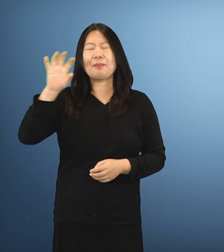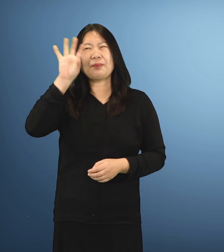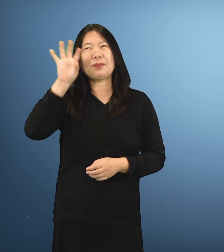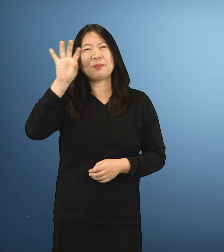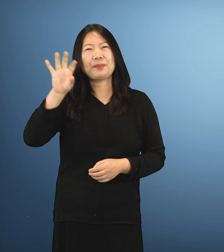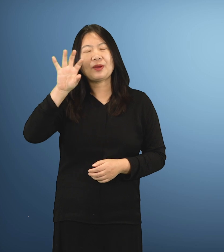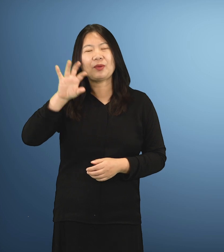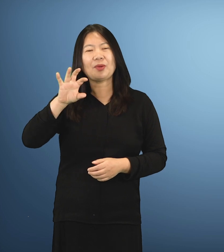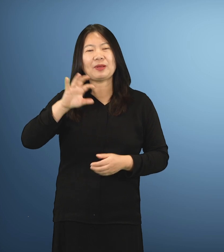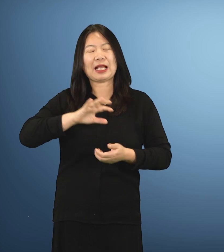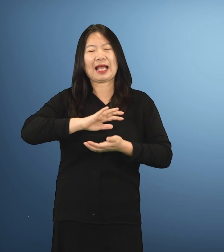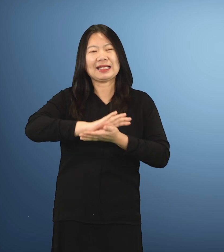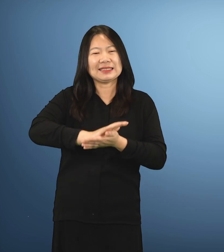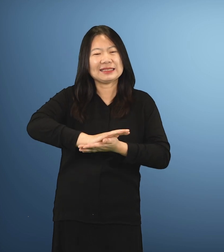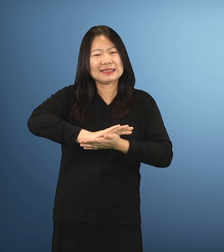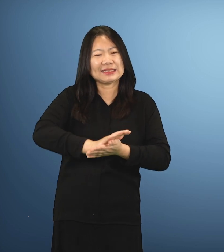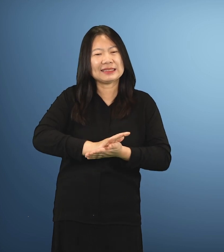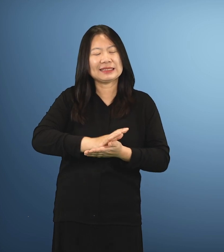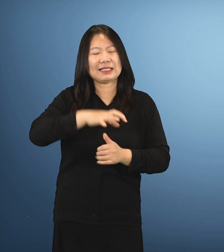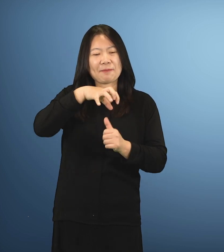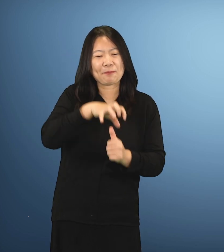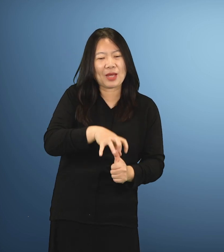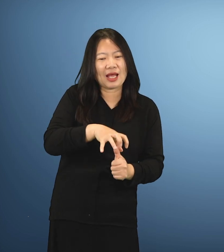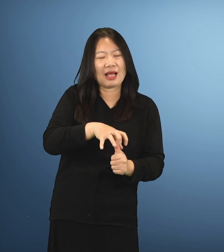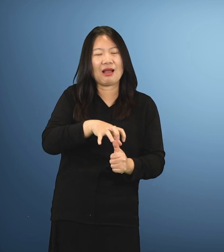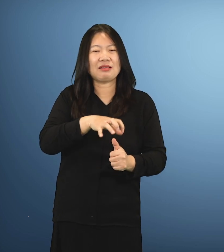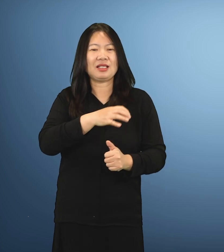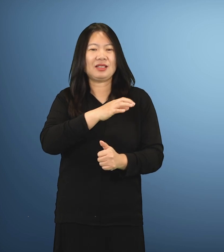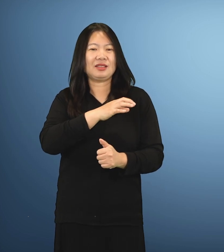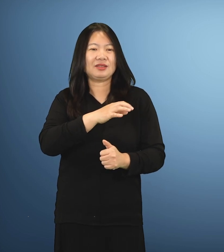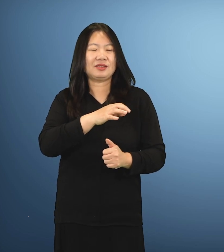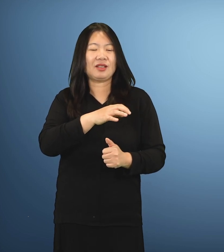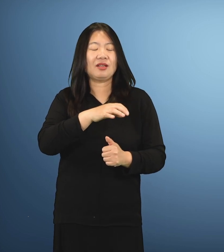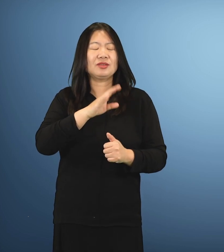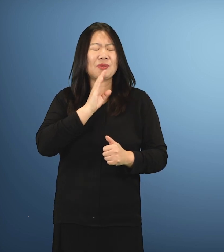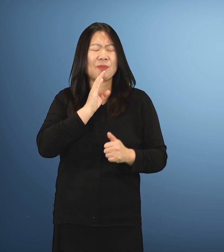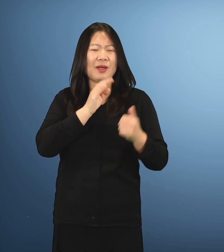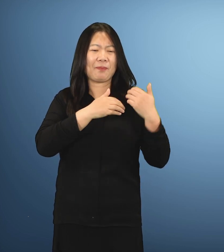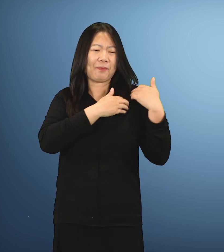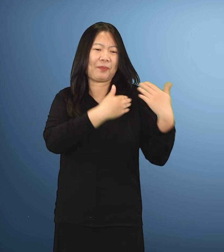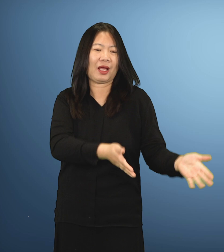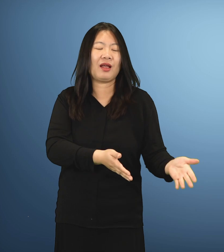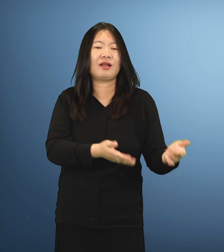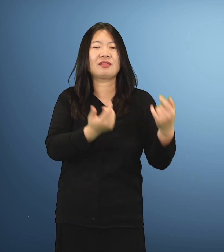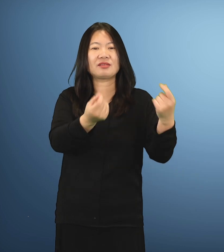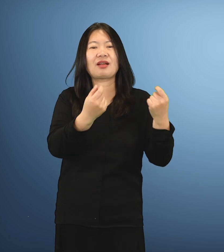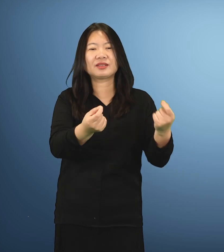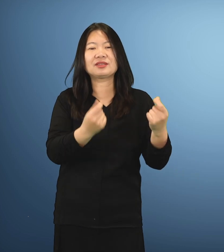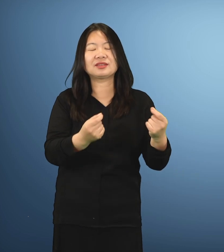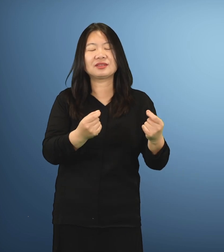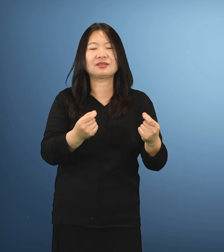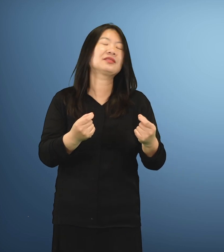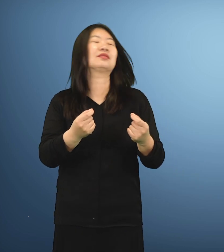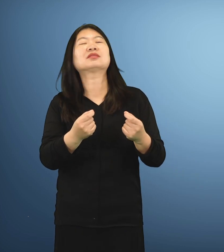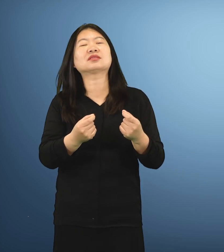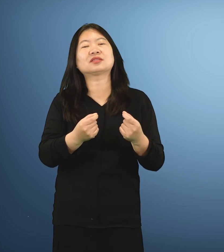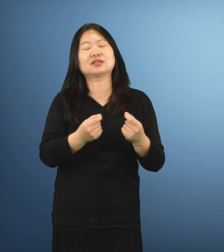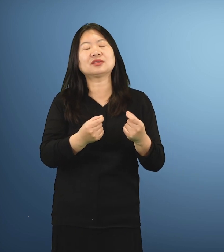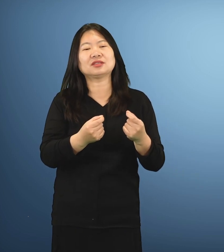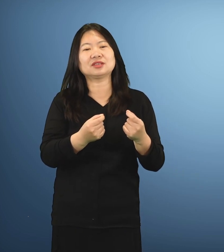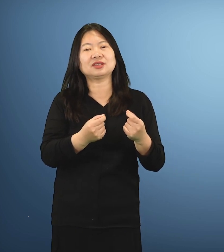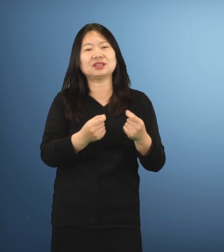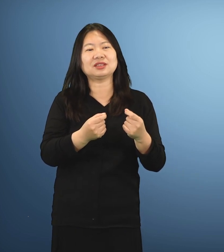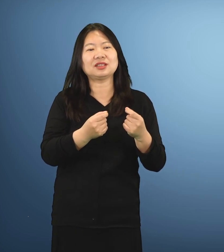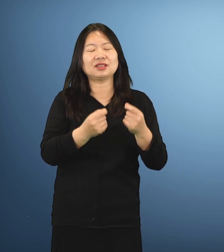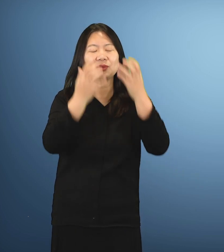반복적인 짓이겨짐과 바닥에 내 동댕이 치는 듯 취급을 당하는 누가? 하나님의